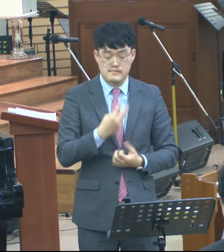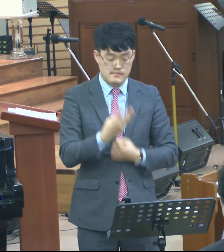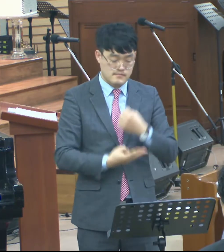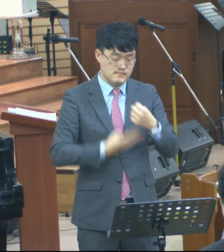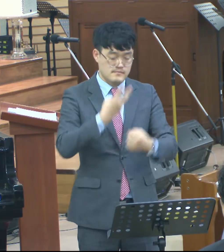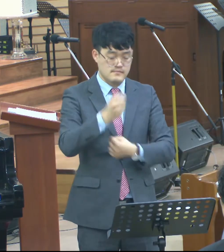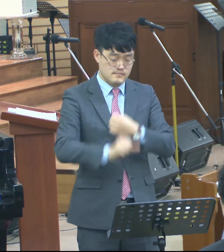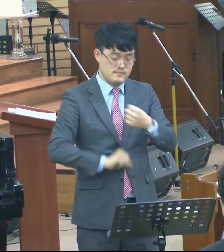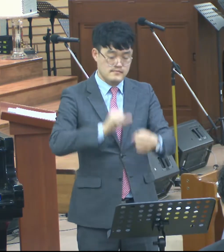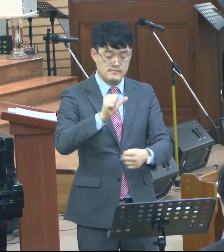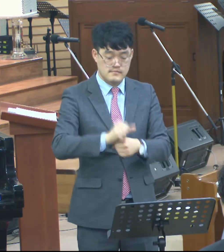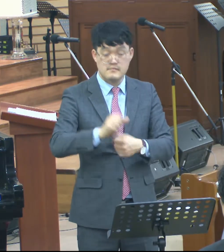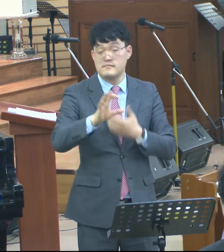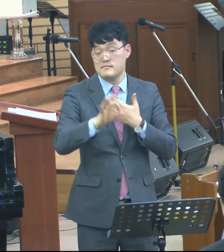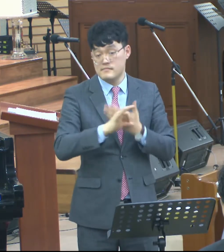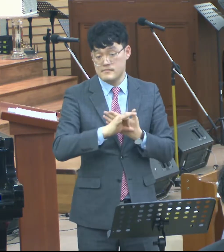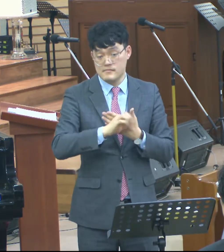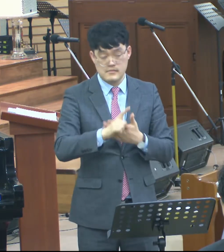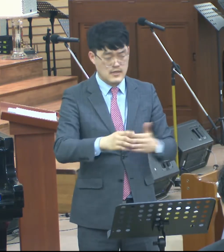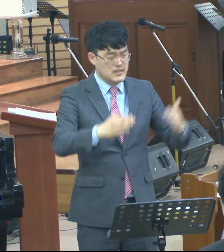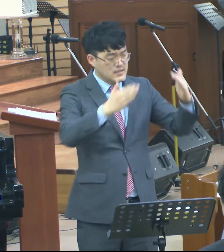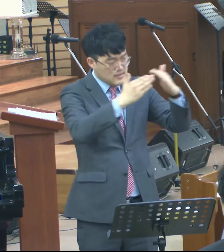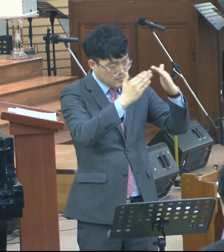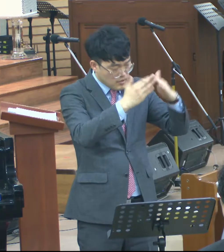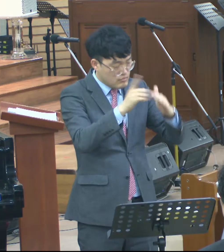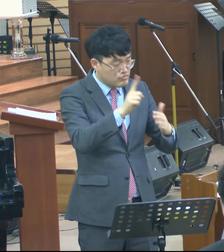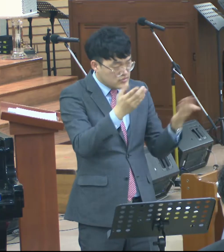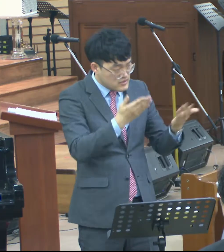지나면요, 집에서 무슨 일 하는지 다 들어요.